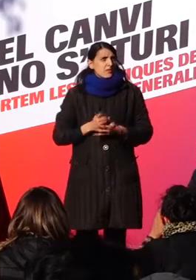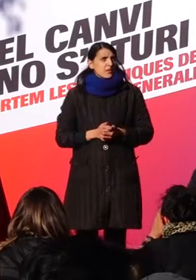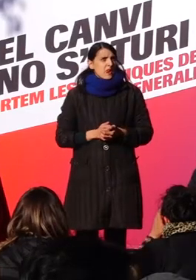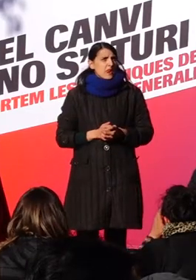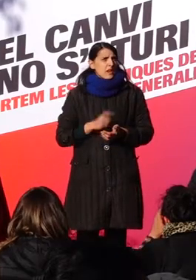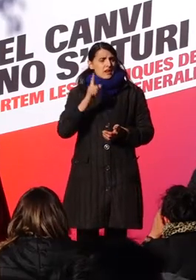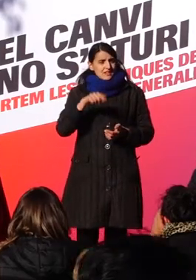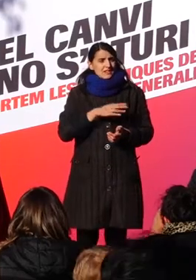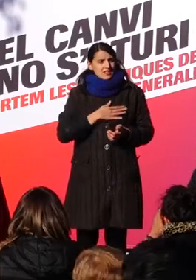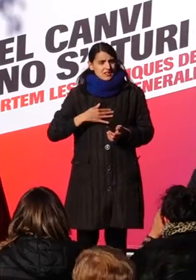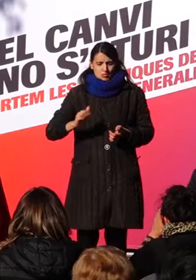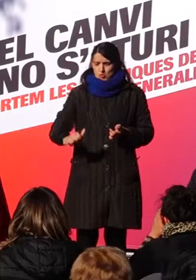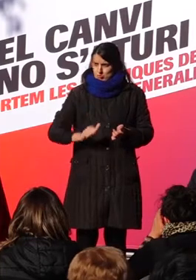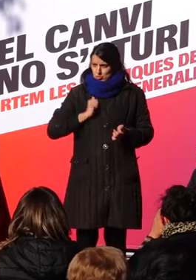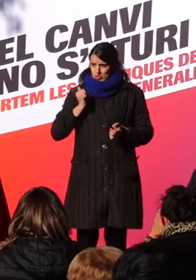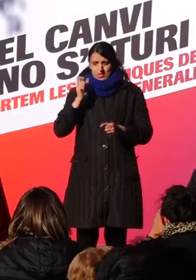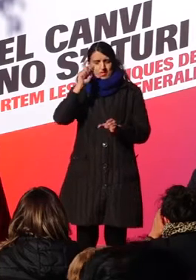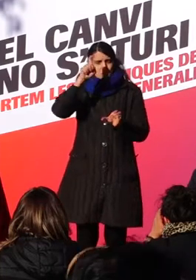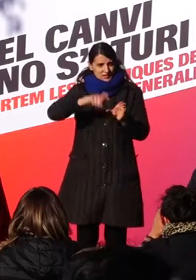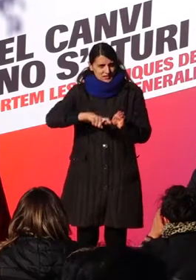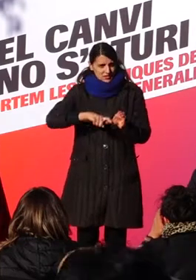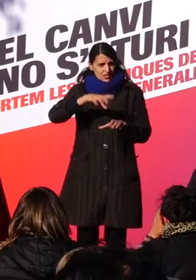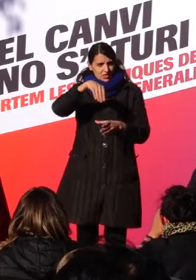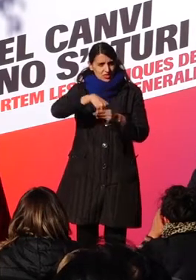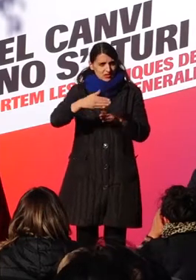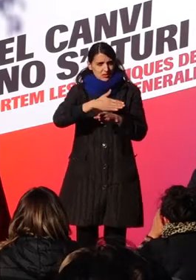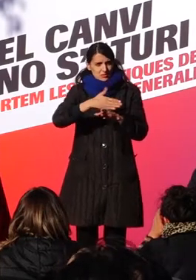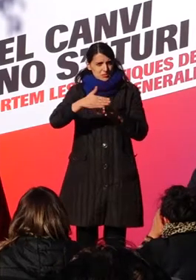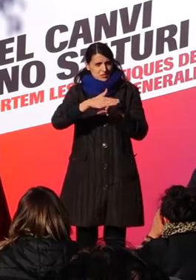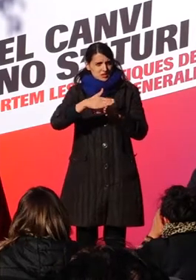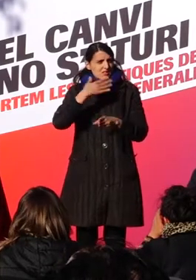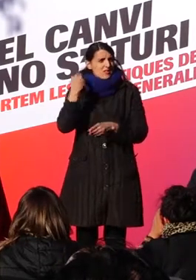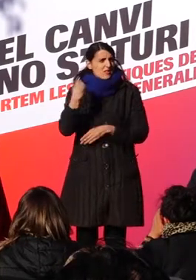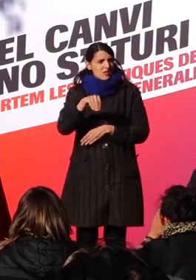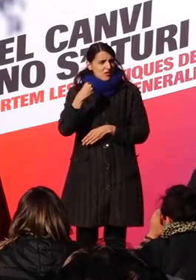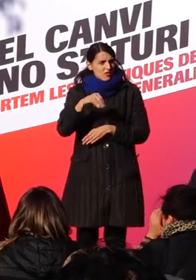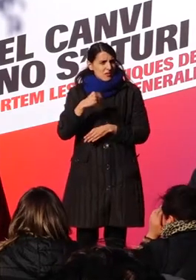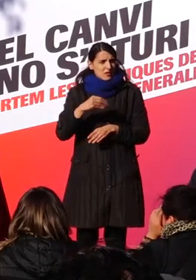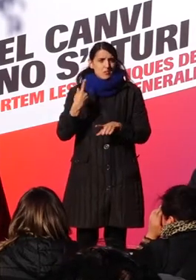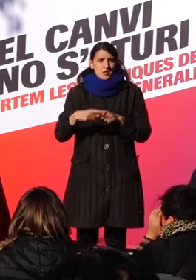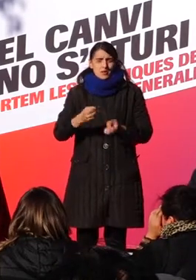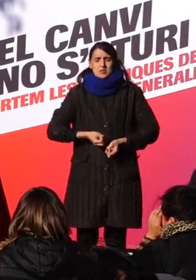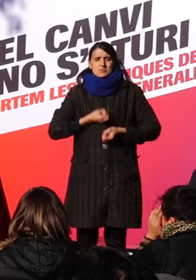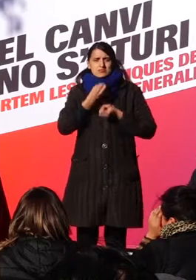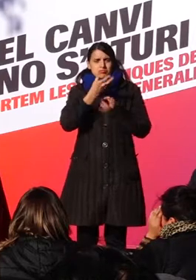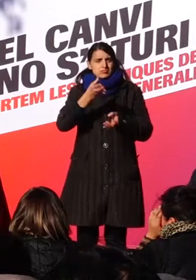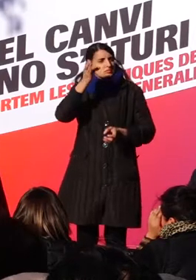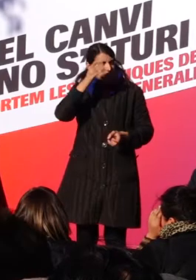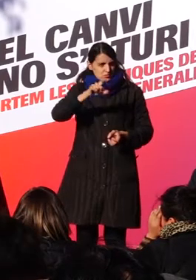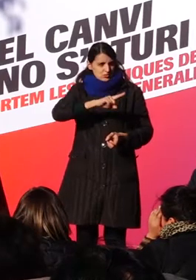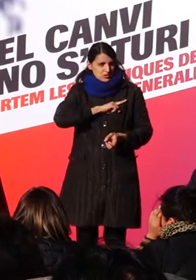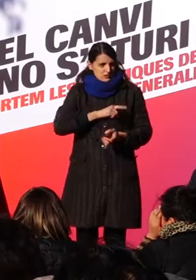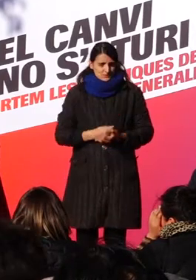oportunidad en este partido joven tomada en cuenta para que nuestra voz sea escuchada